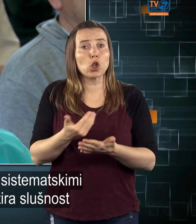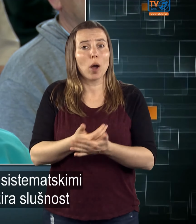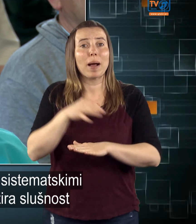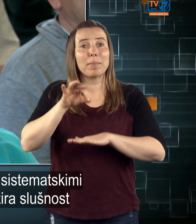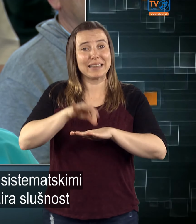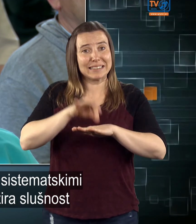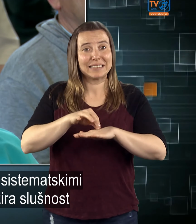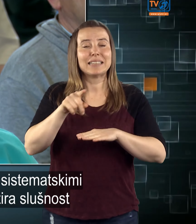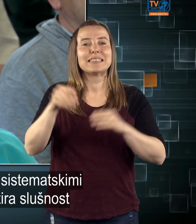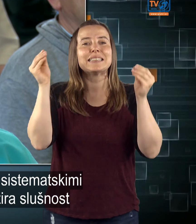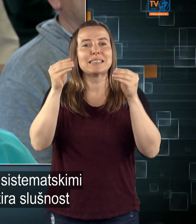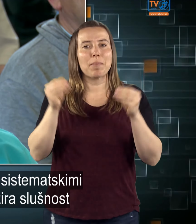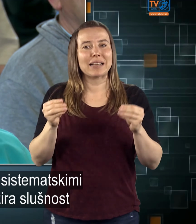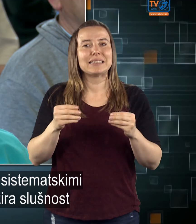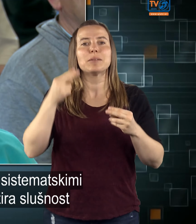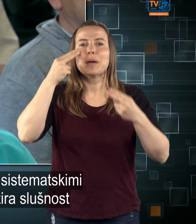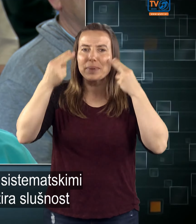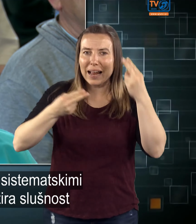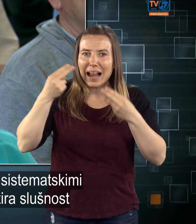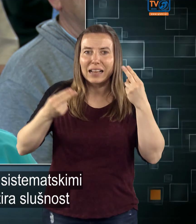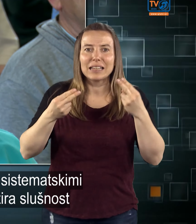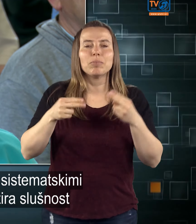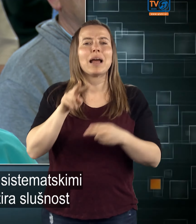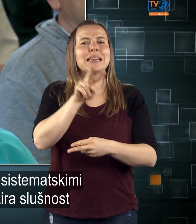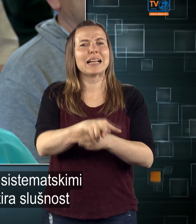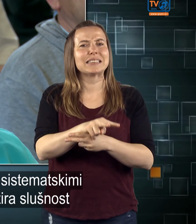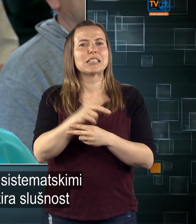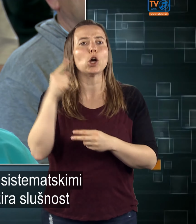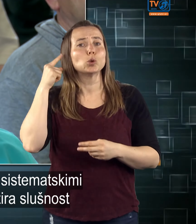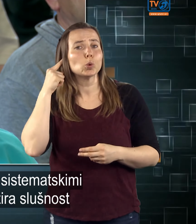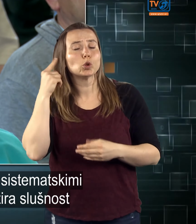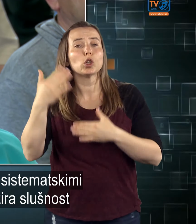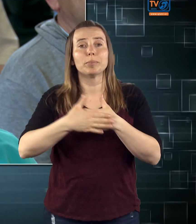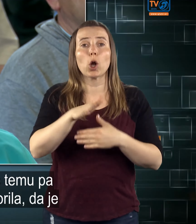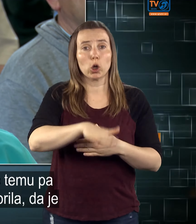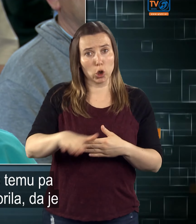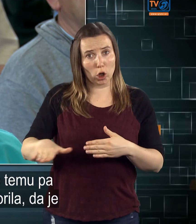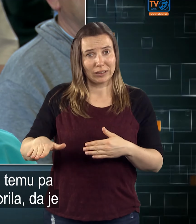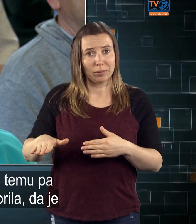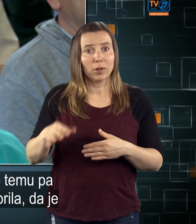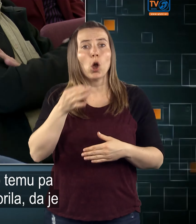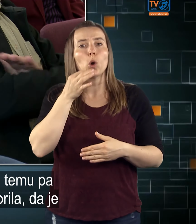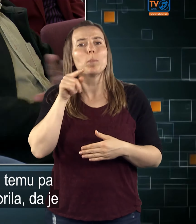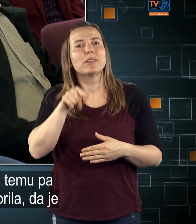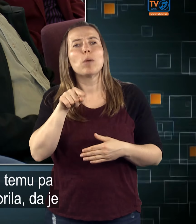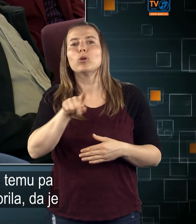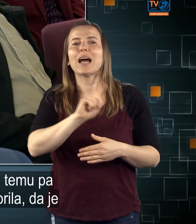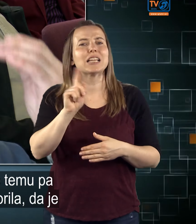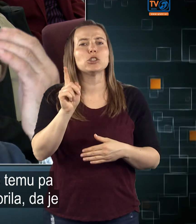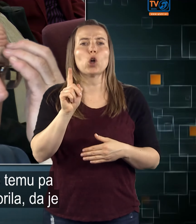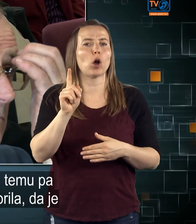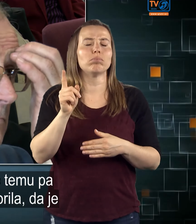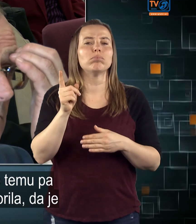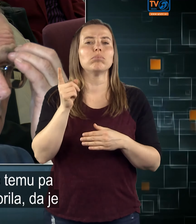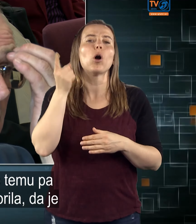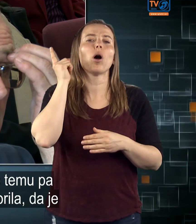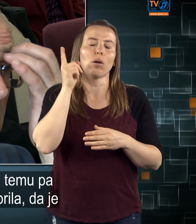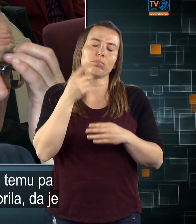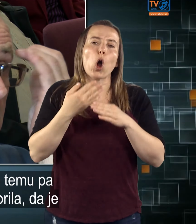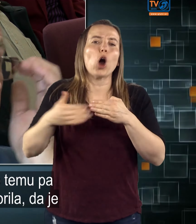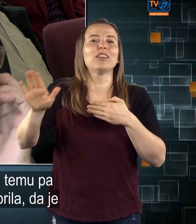Sodobna bendicina s sistematskimi pregledi sicer nadzira slušnost pri otrocih. Kljub temu pa niso odveč